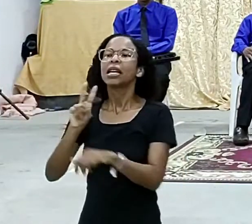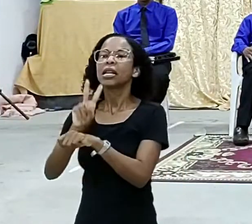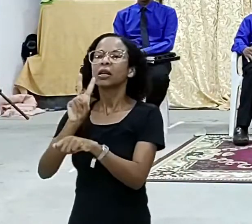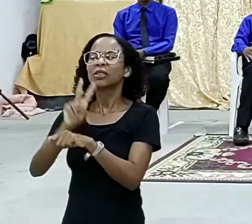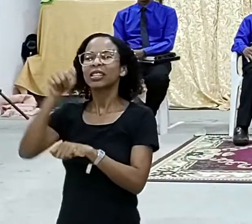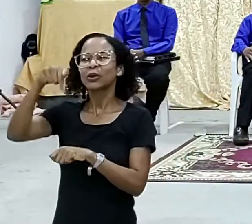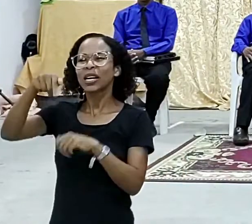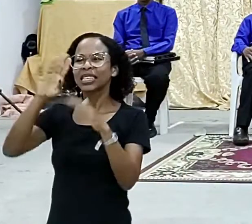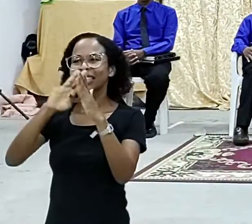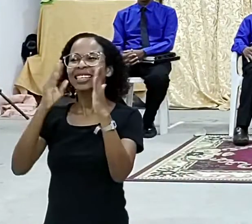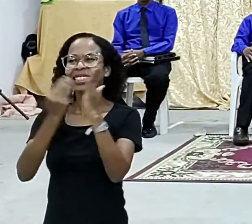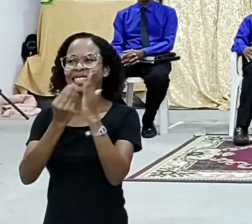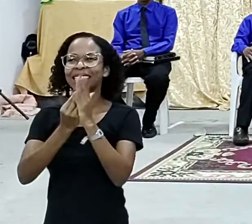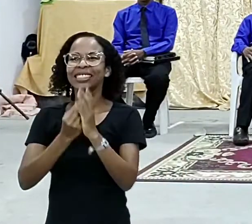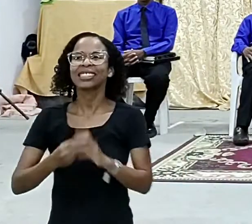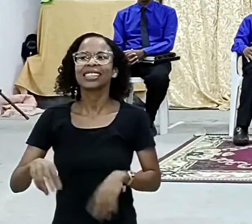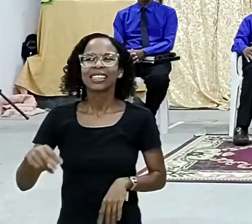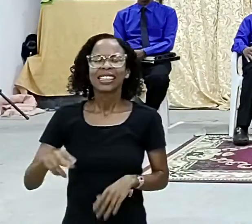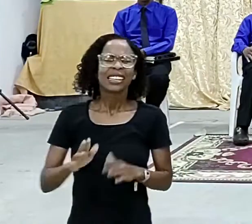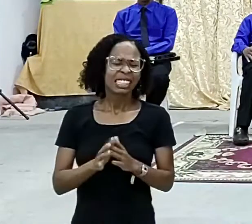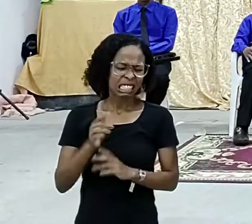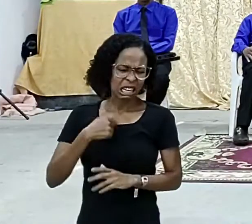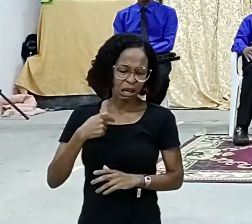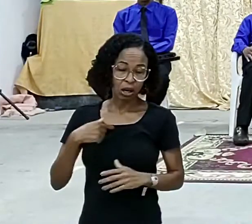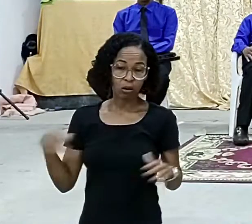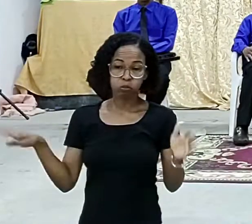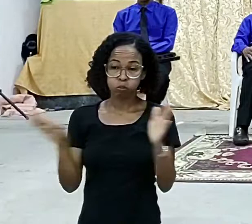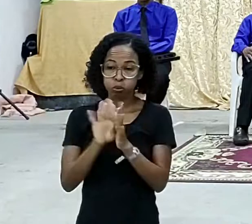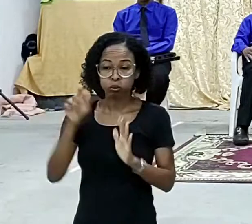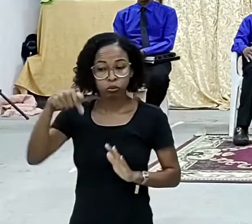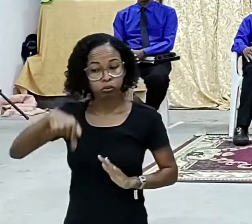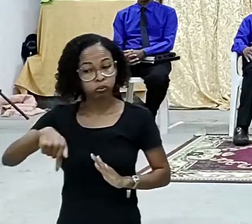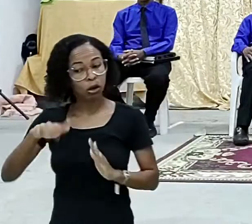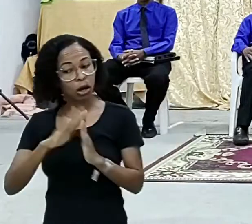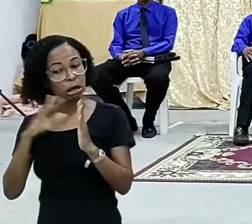e ele viu o estado de calamidade em que entrei aqui.